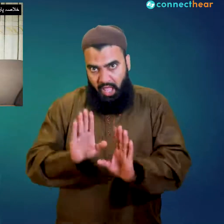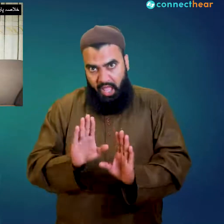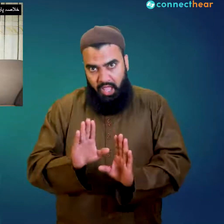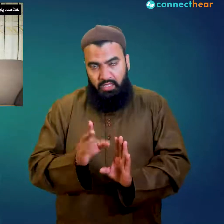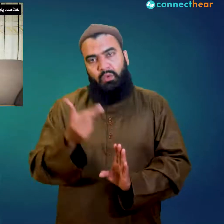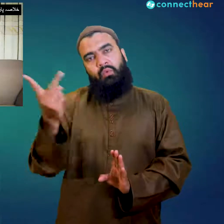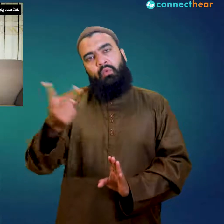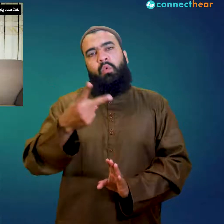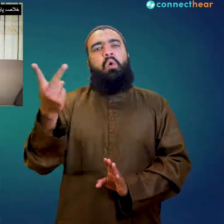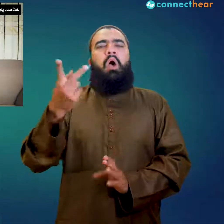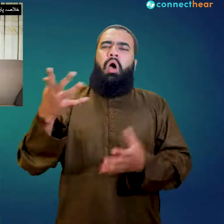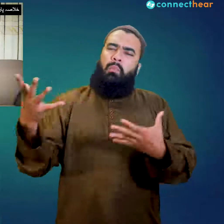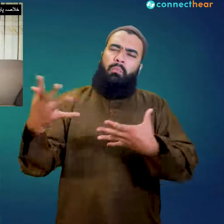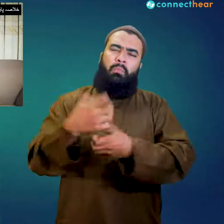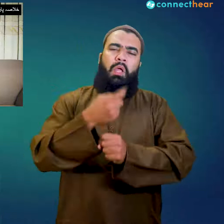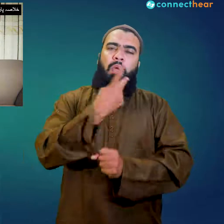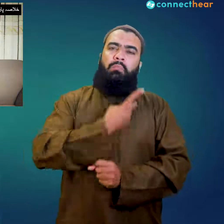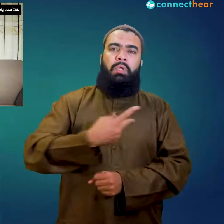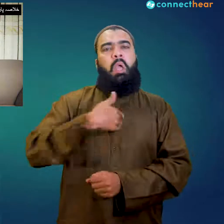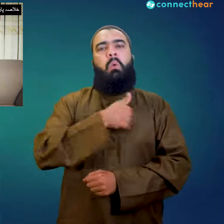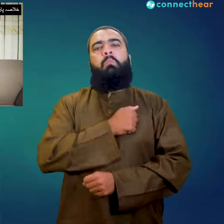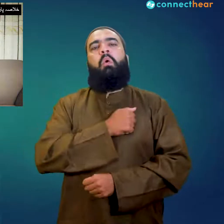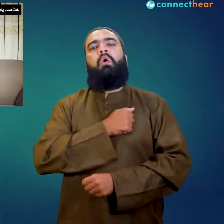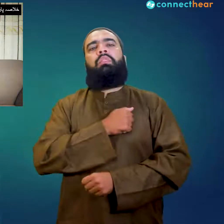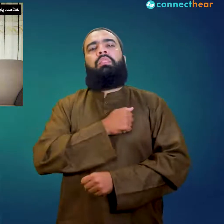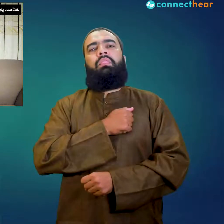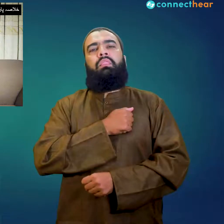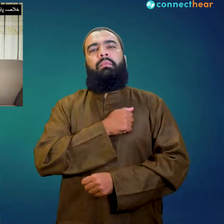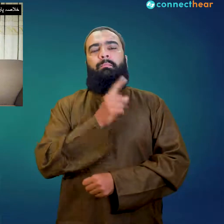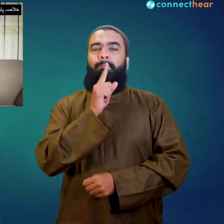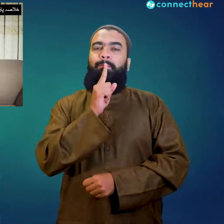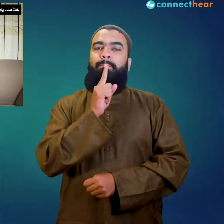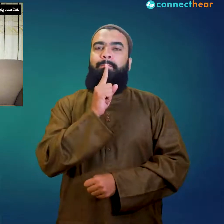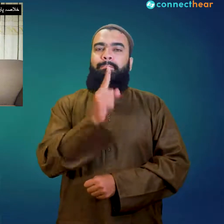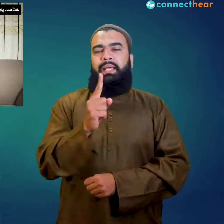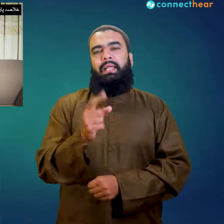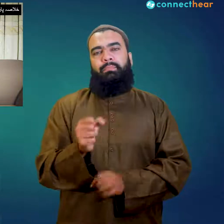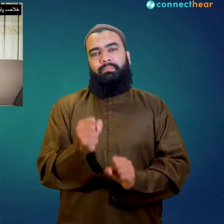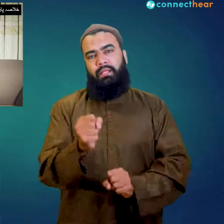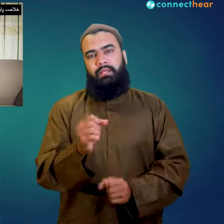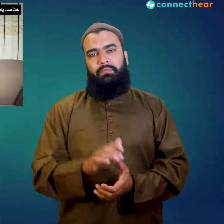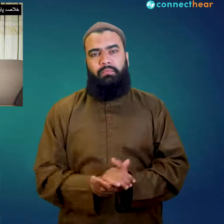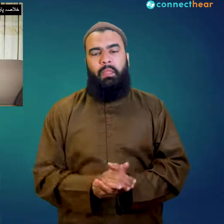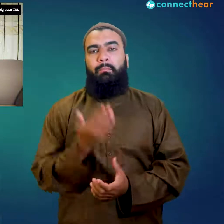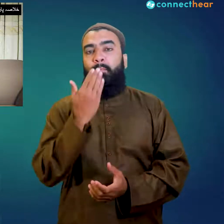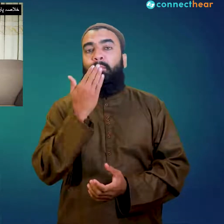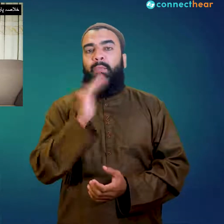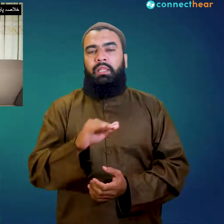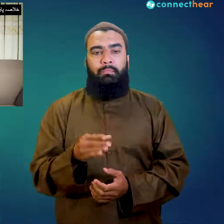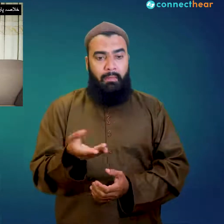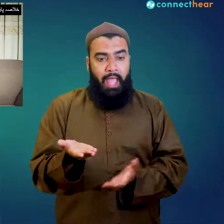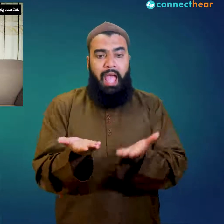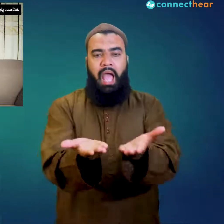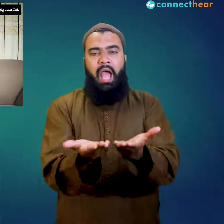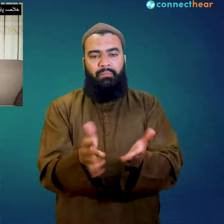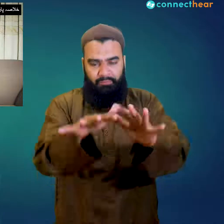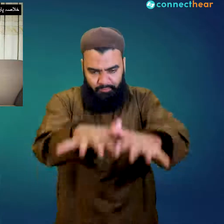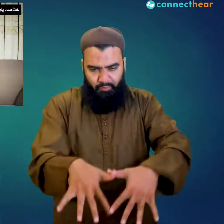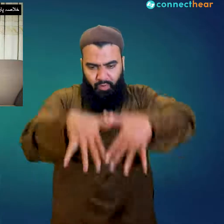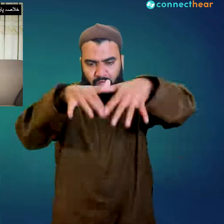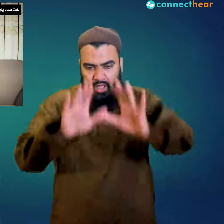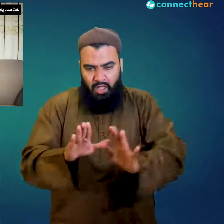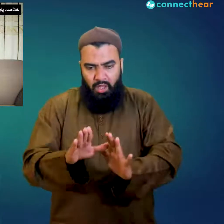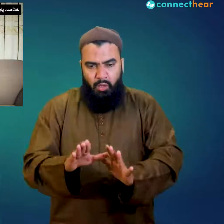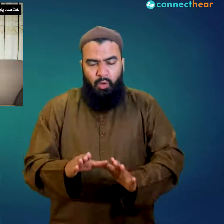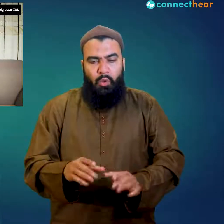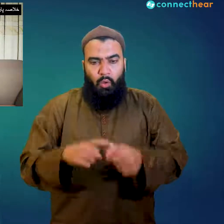اور فرمایا کہ قیامت کے دن وہ کامیاب ہو جائے گا کہ جو آگ سے بچا لیا گیا اور اس کو پورا اجر